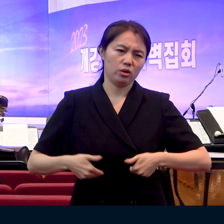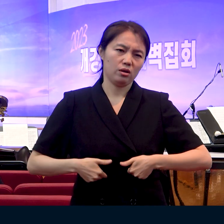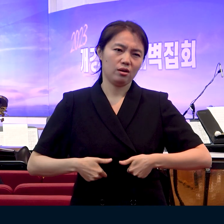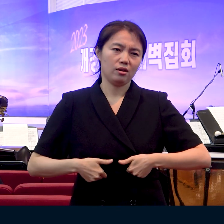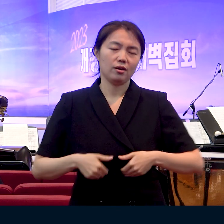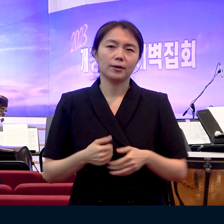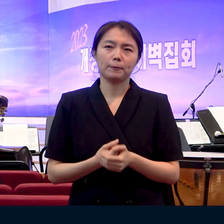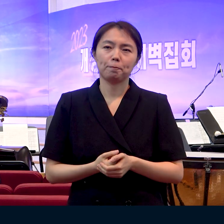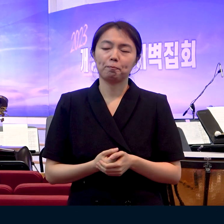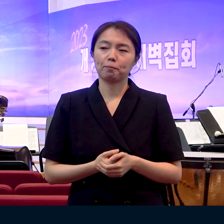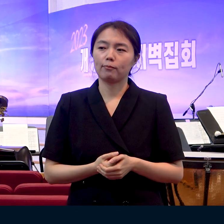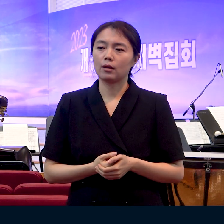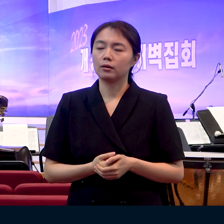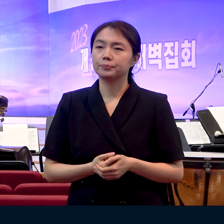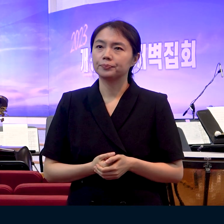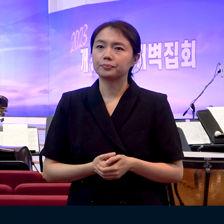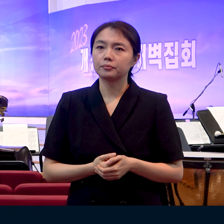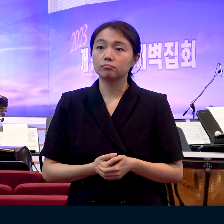중요합니다.